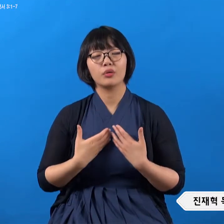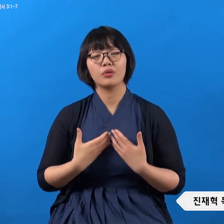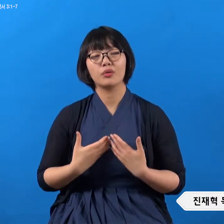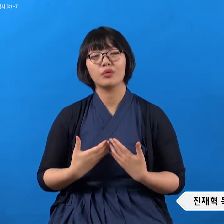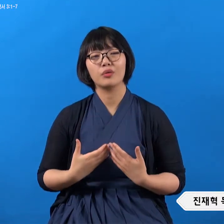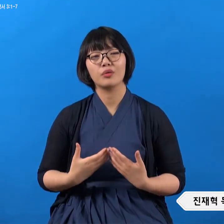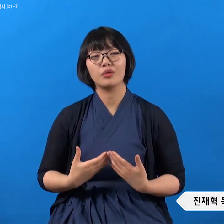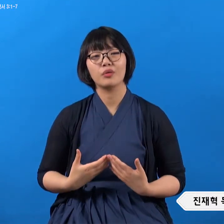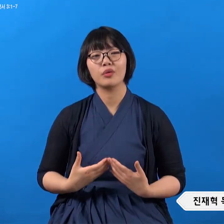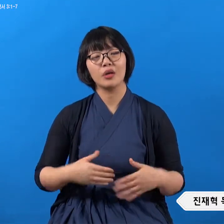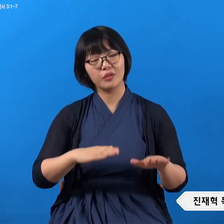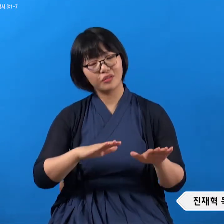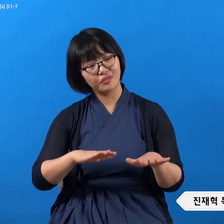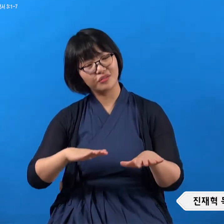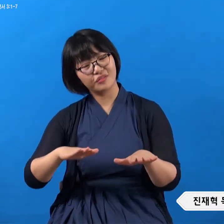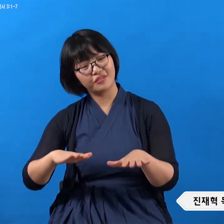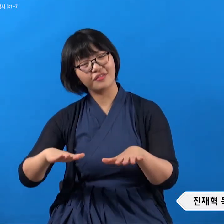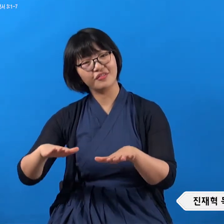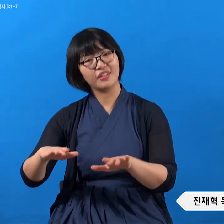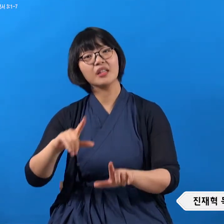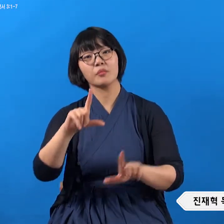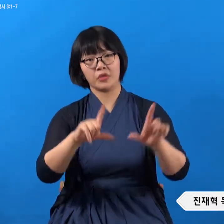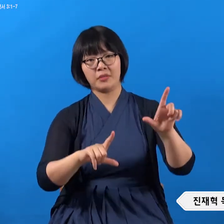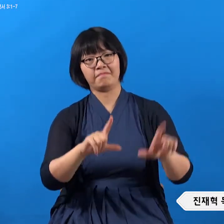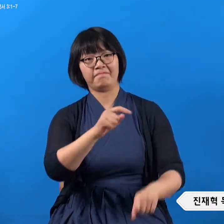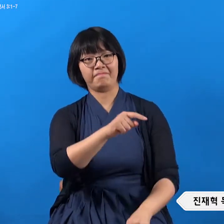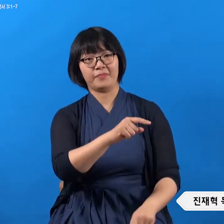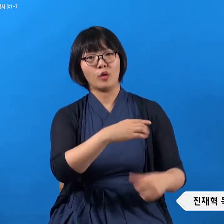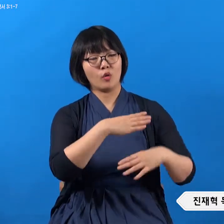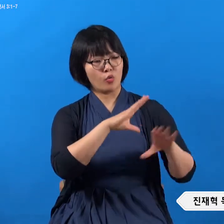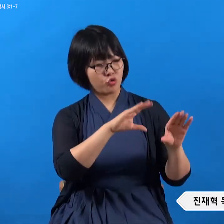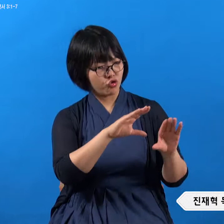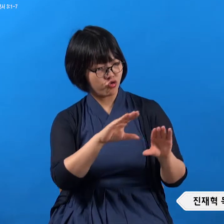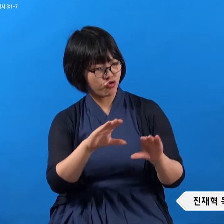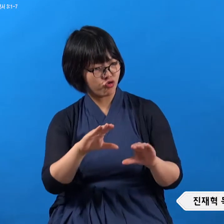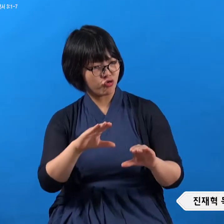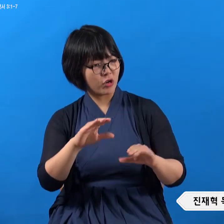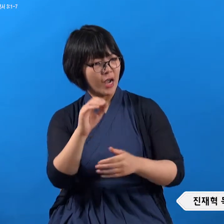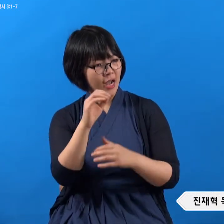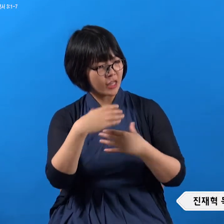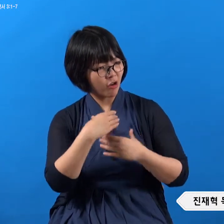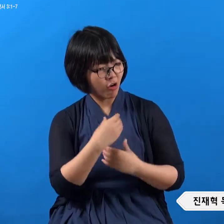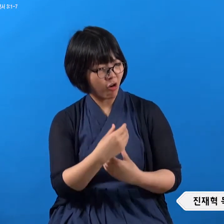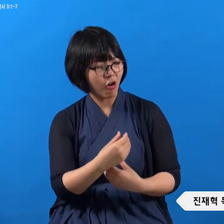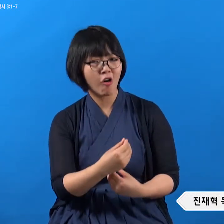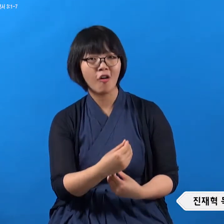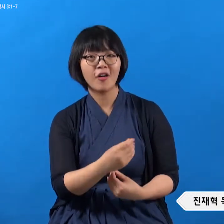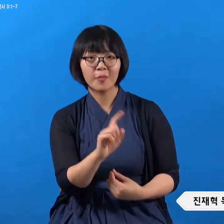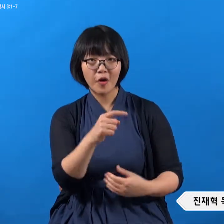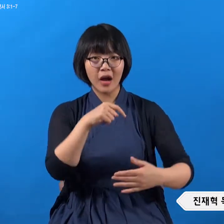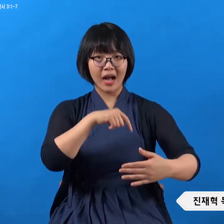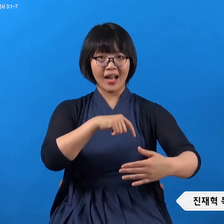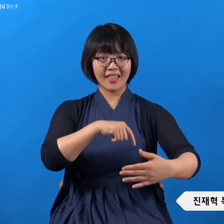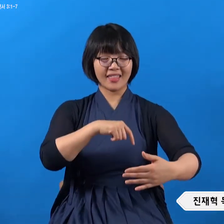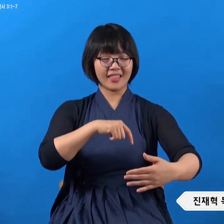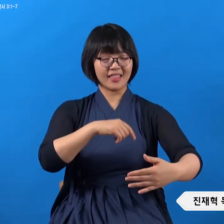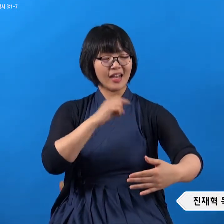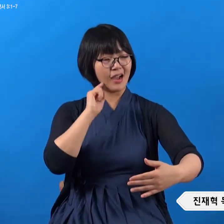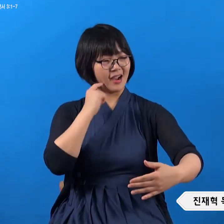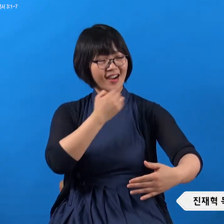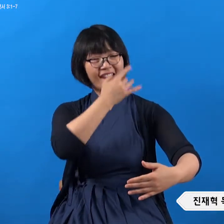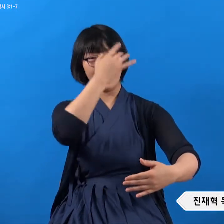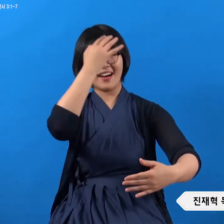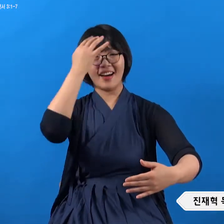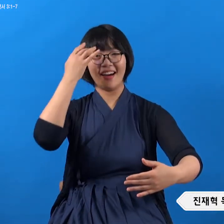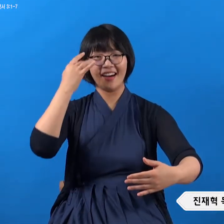평온함을 이야기합니다. 그 온유함과 안정의 내면의 아름다움을